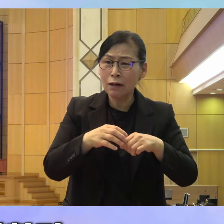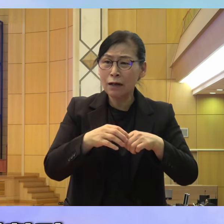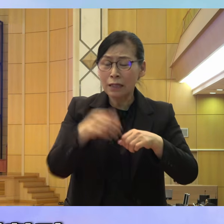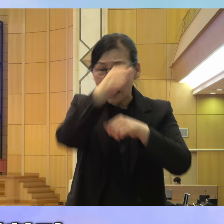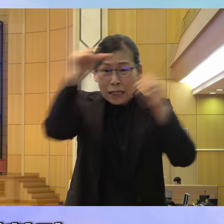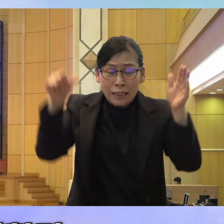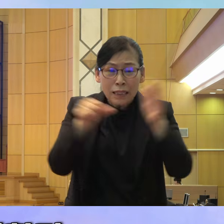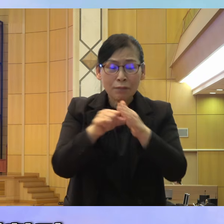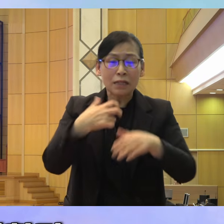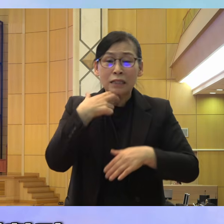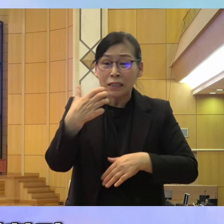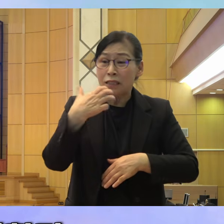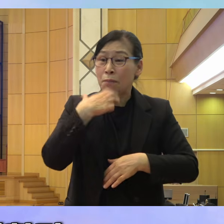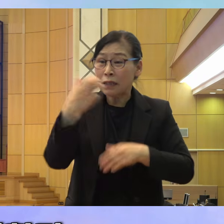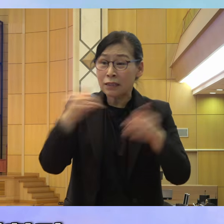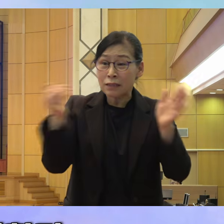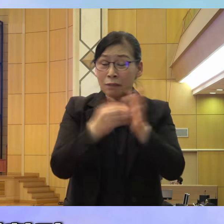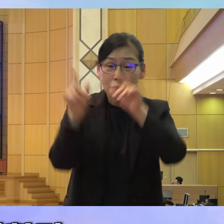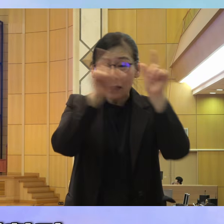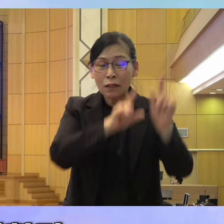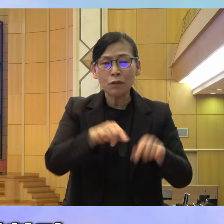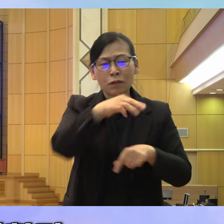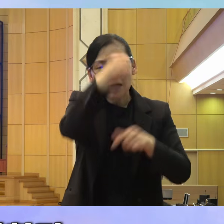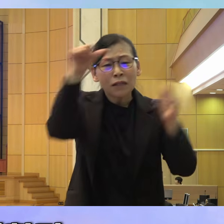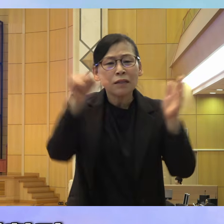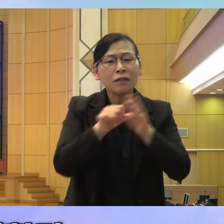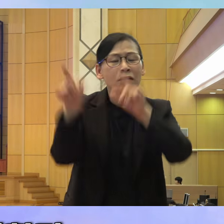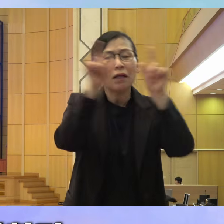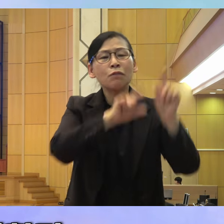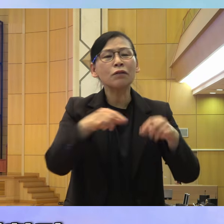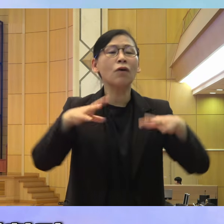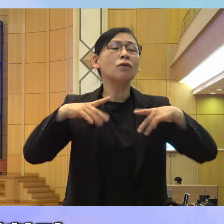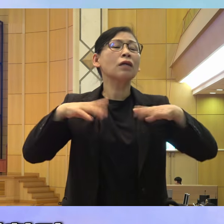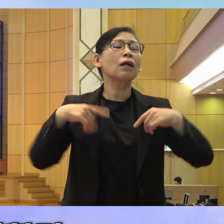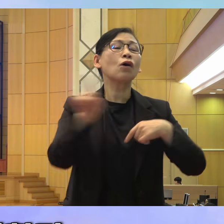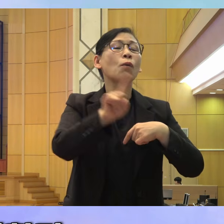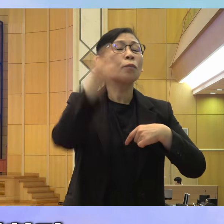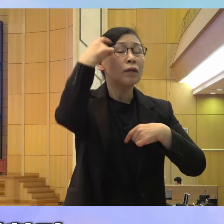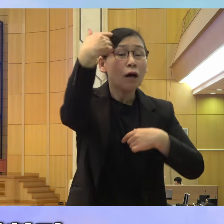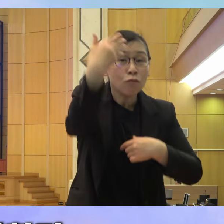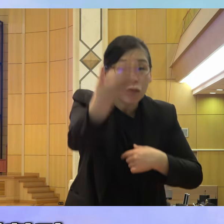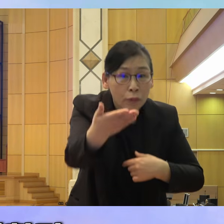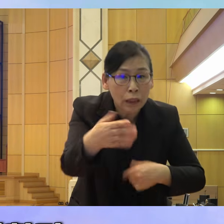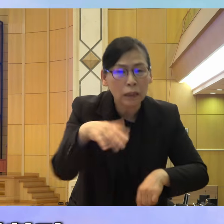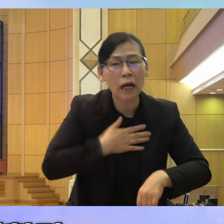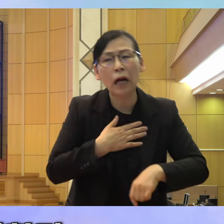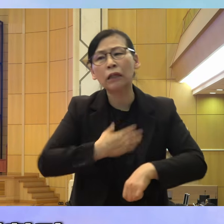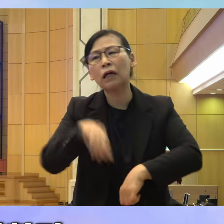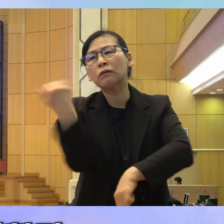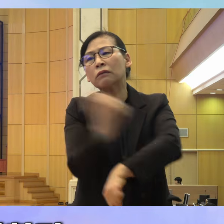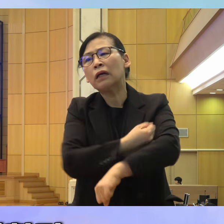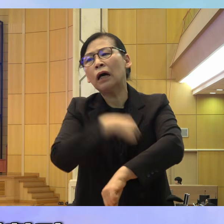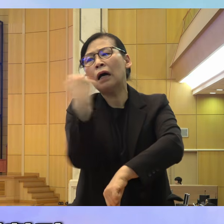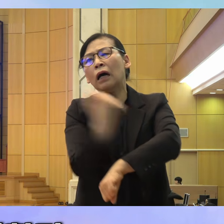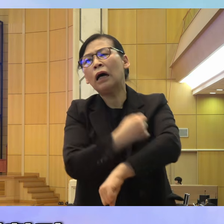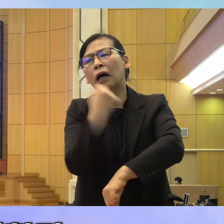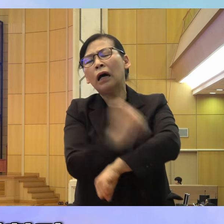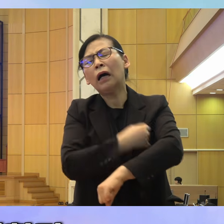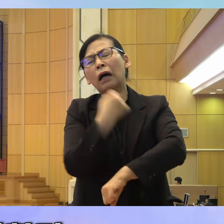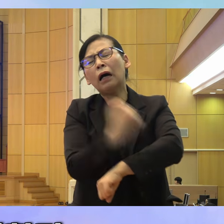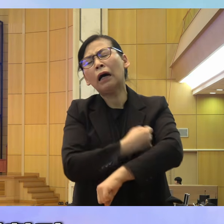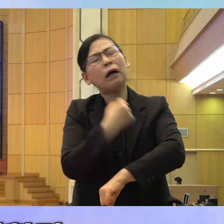땅에 살면서 생을 마칠 때 어느 누구도 그를 가리켜서 참 고생만 하다가 돌아가셨어,